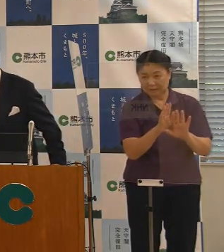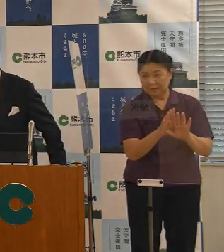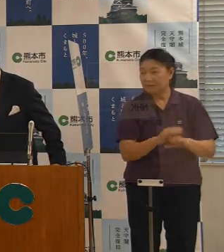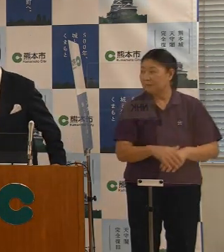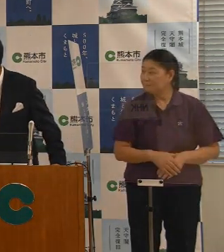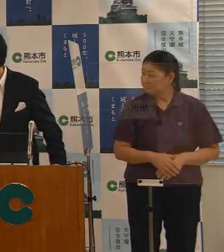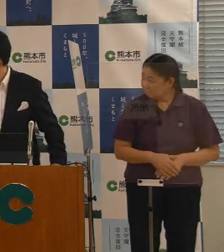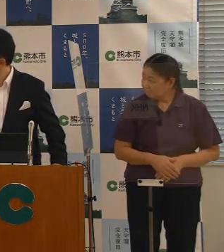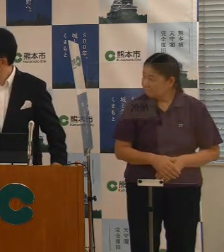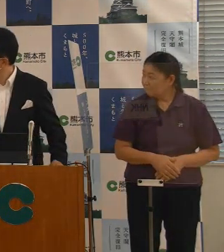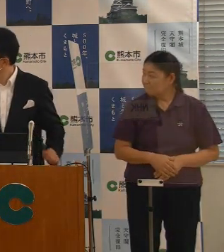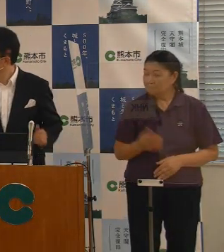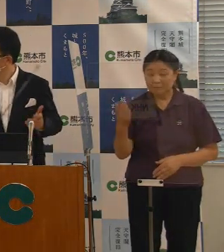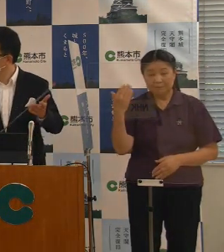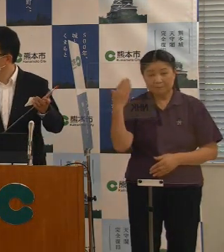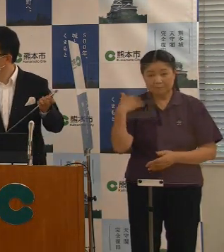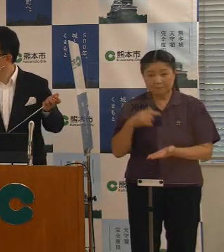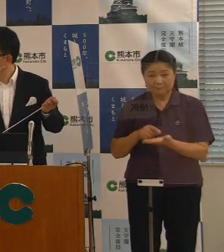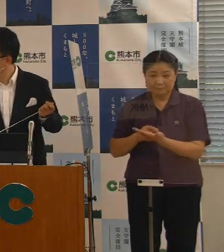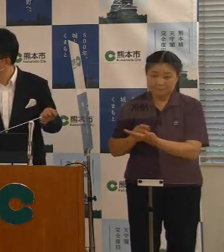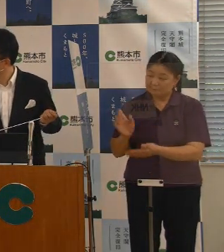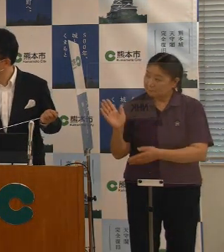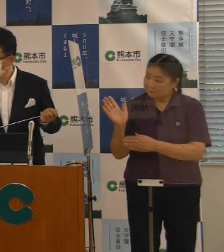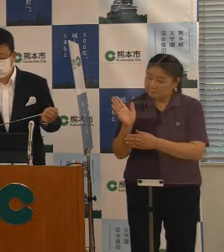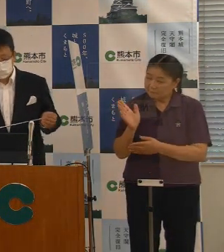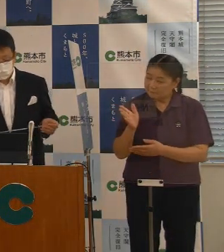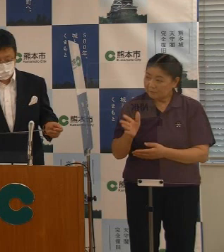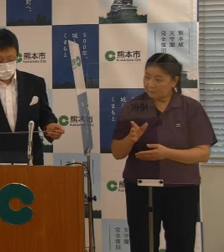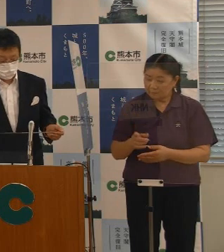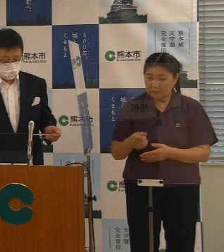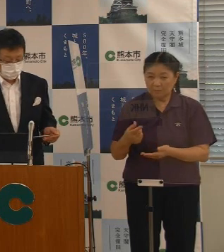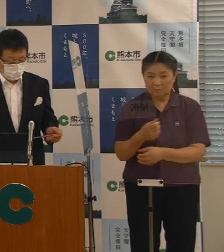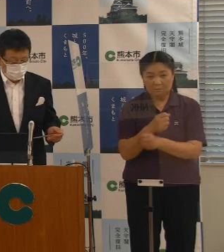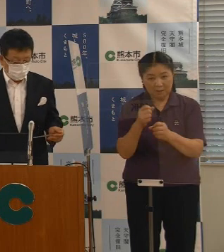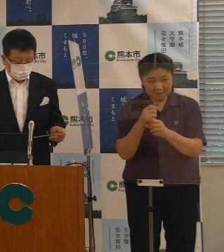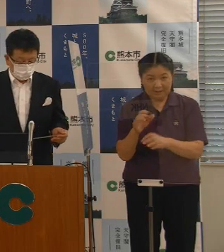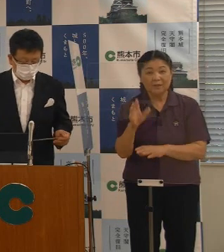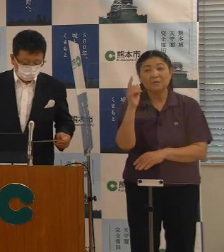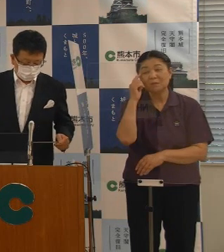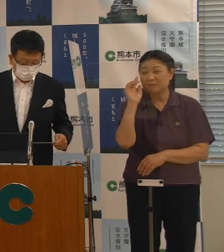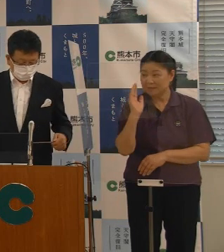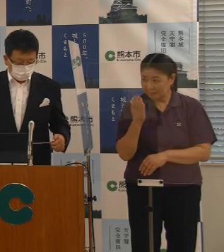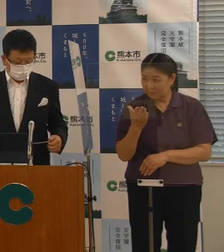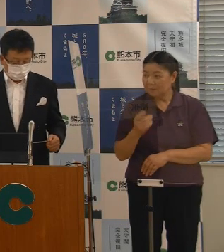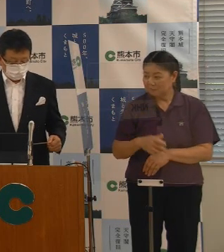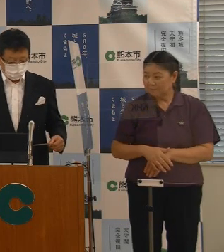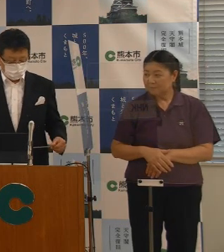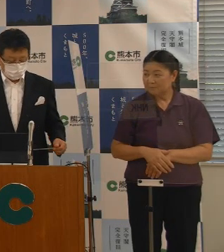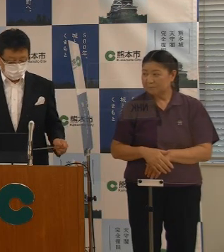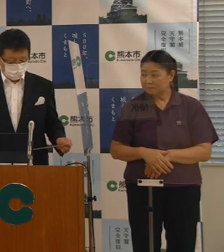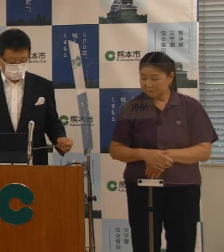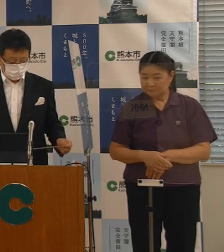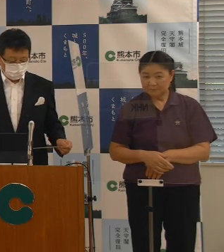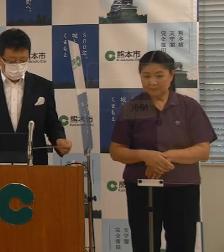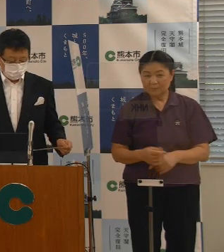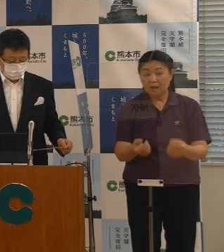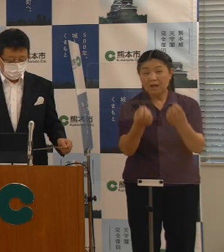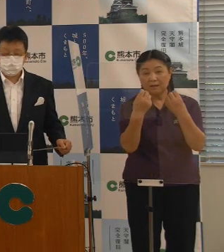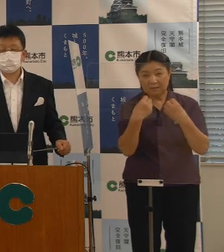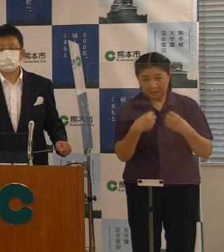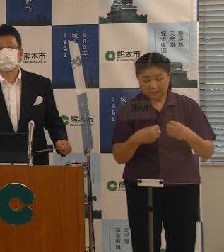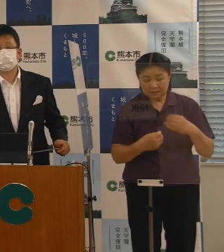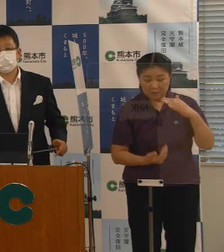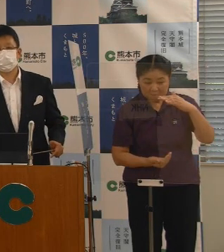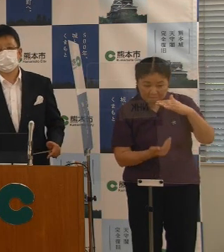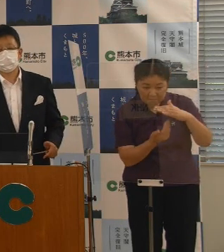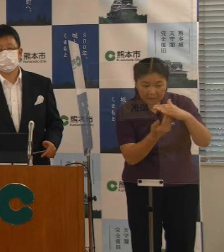グラフでもお見せをしたちょっとじゃモニター間に合わないかな、通り感染の